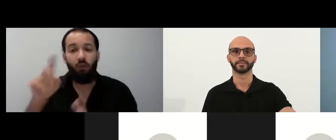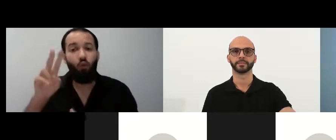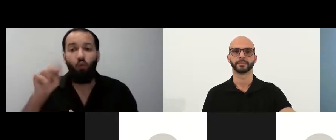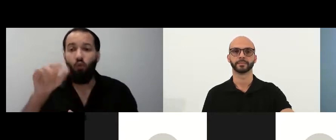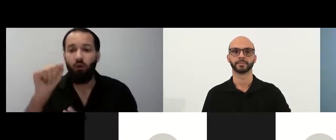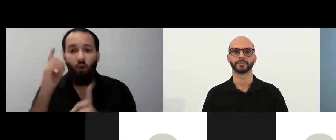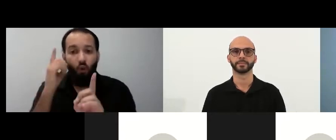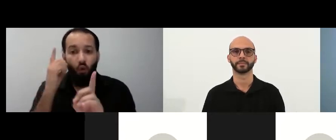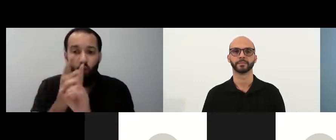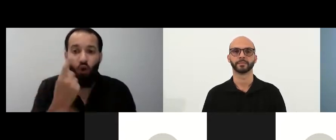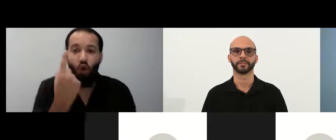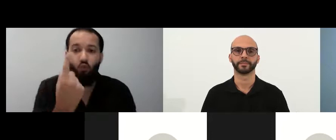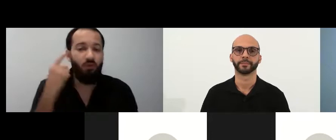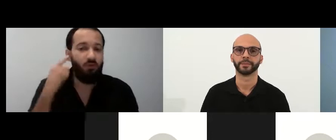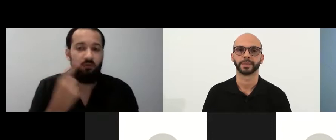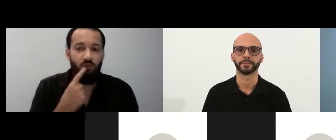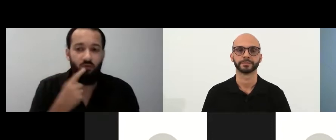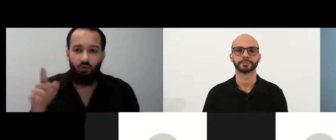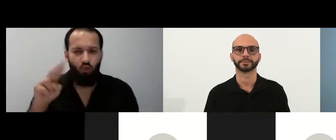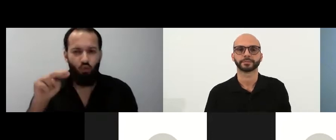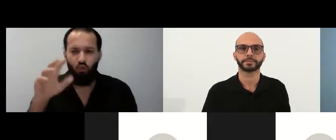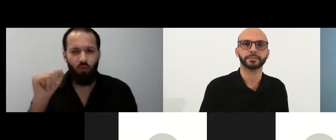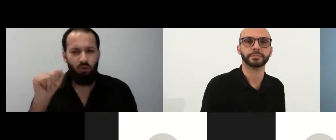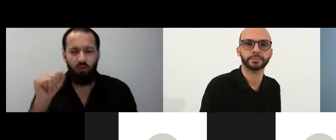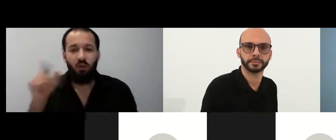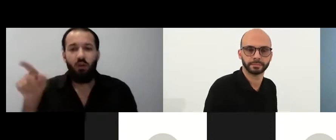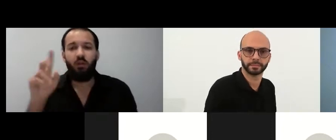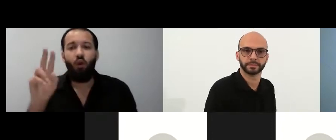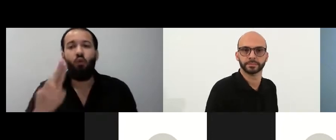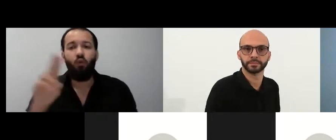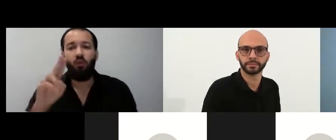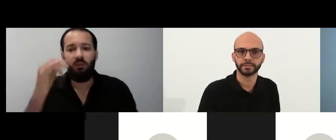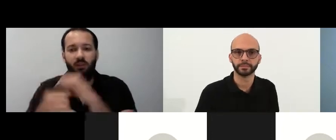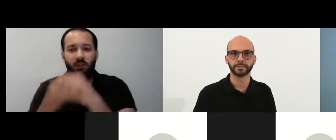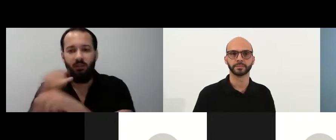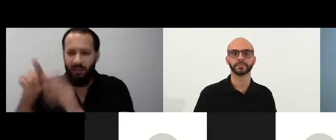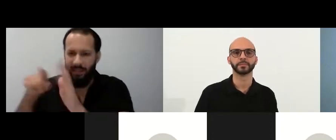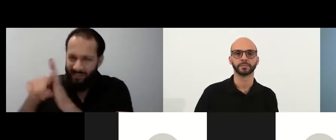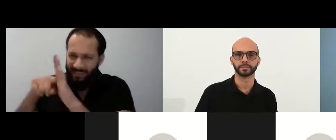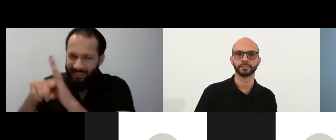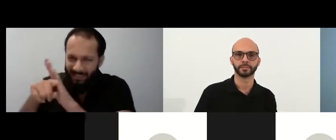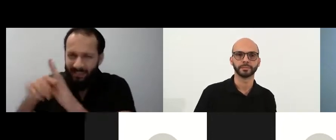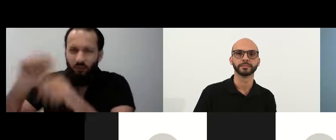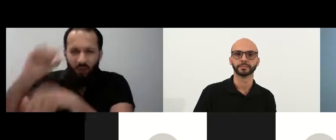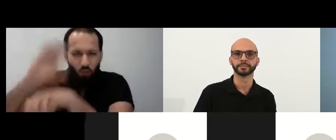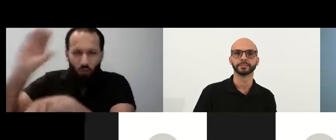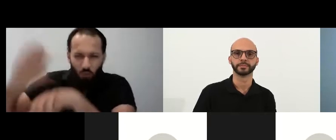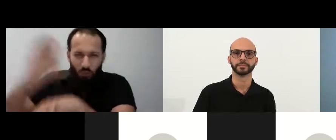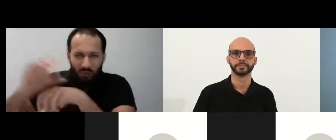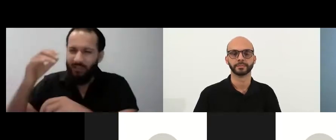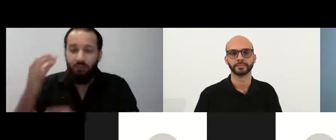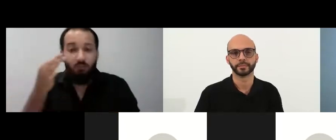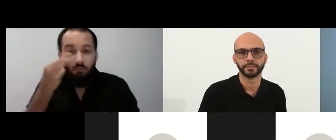segura, ou nunca teve, né, contato com um surdo, né, e né, pesquisando